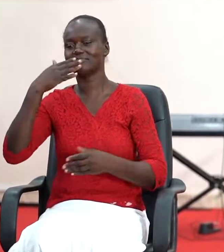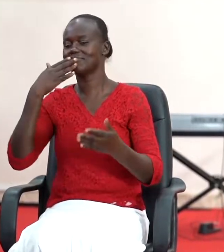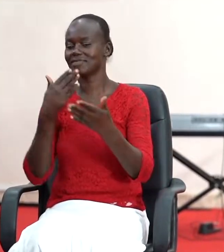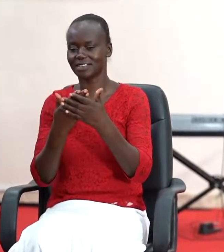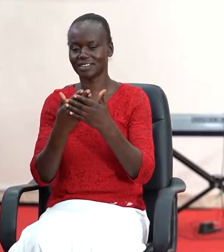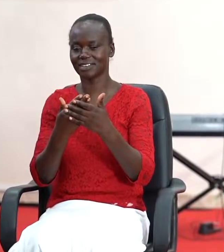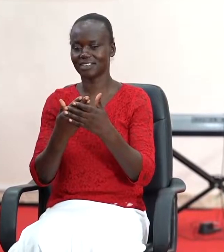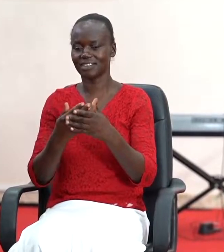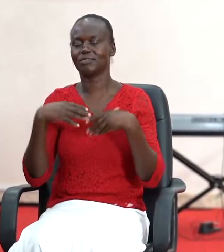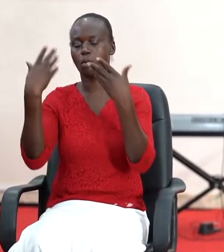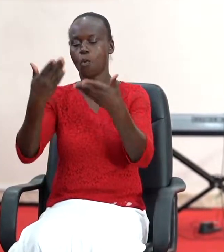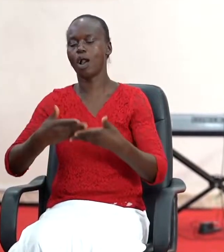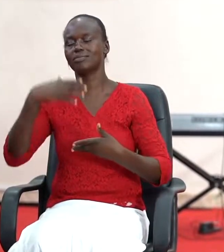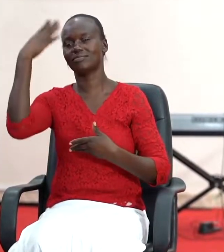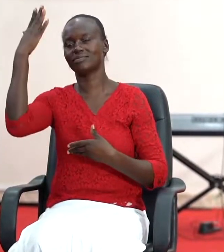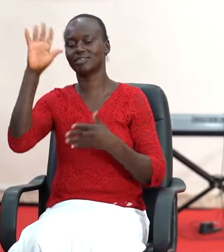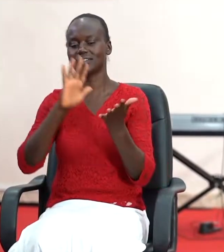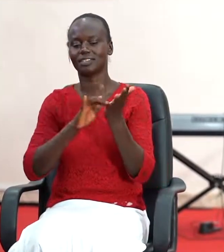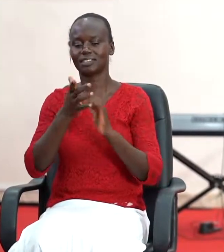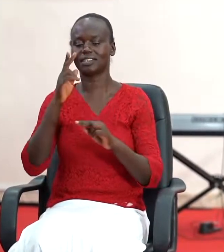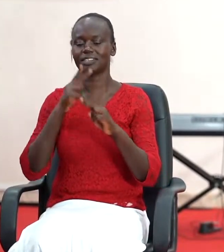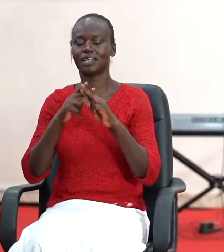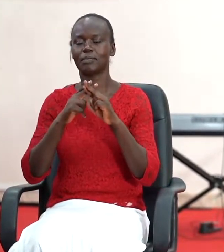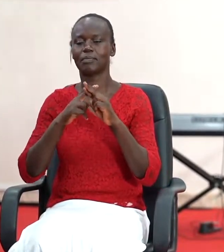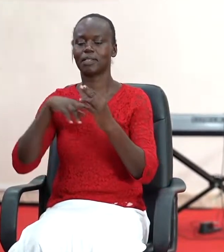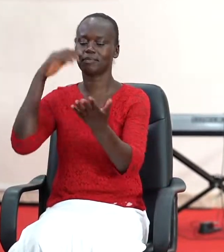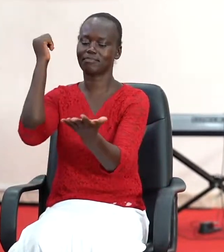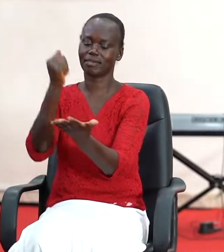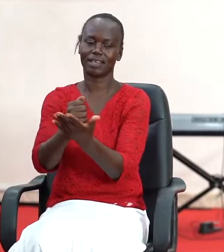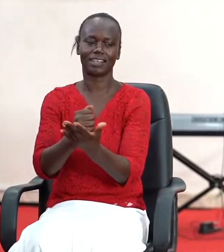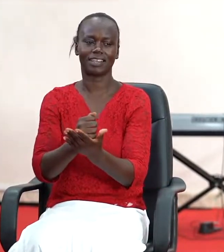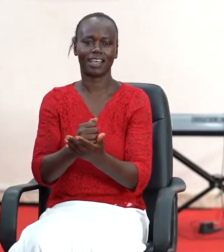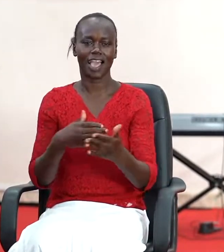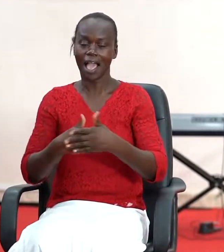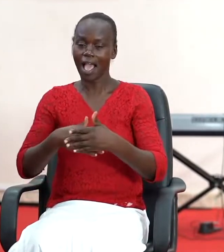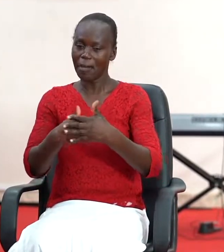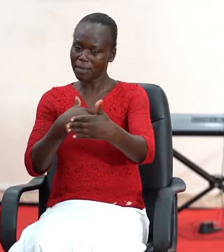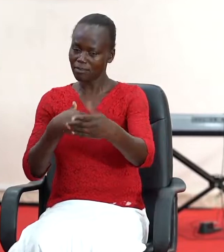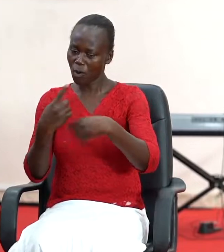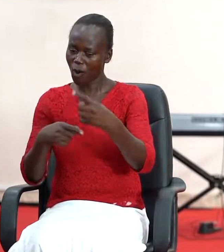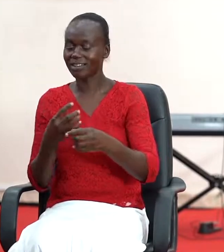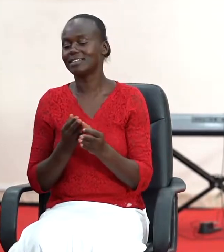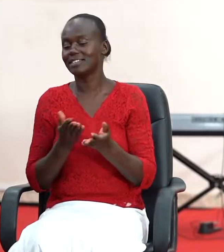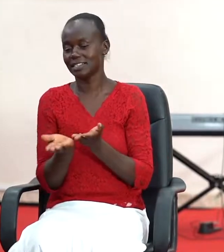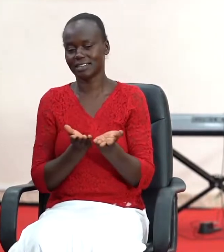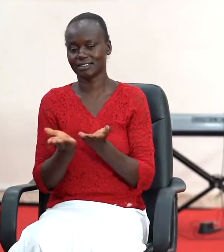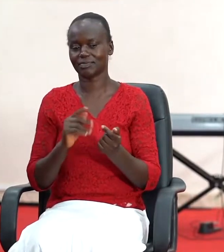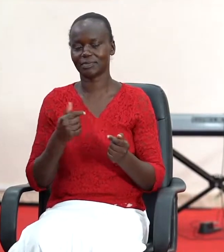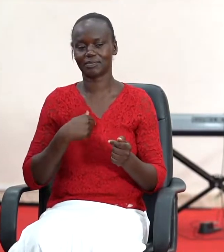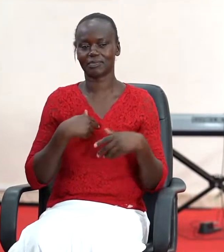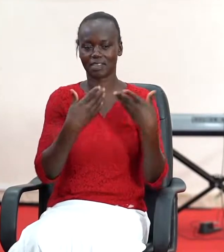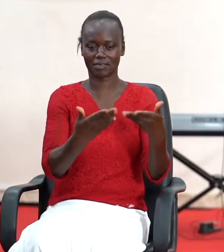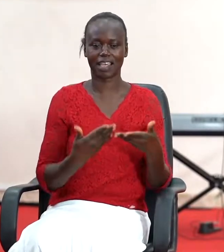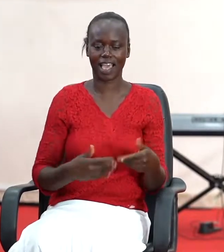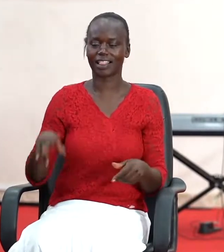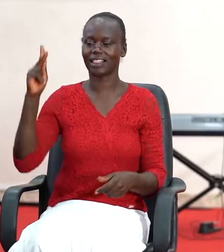you. We welcome you in Jesus' name. Amen. Na kabla kuendelea na hii service, wacha ni muinvite